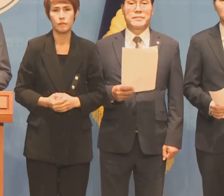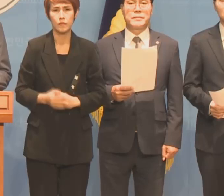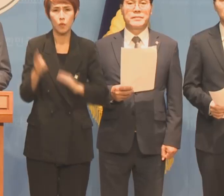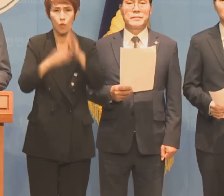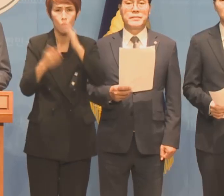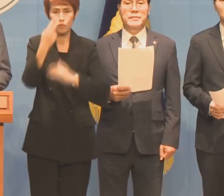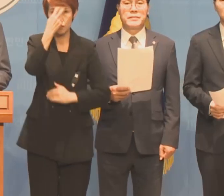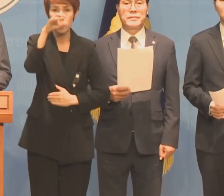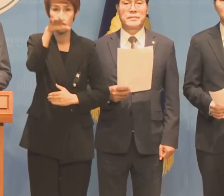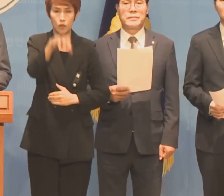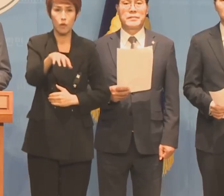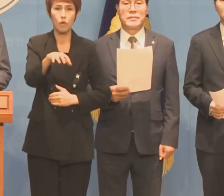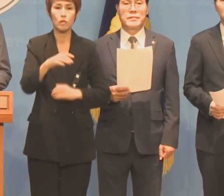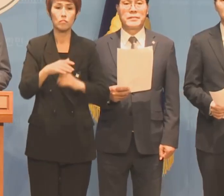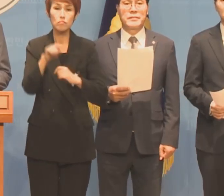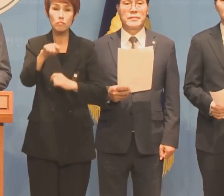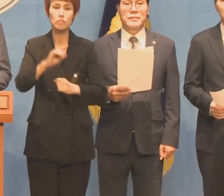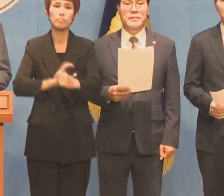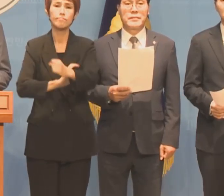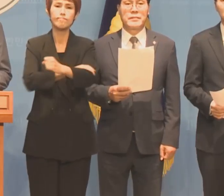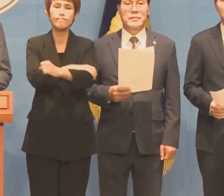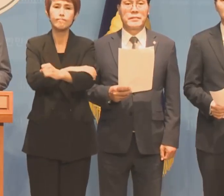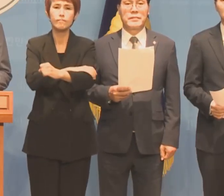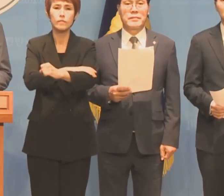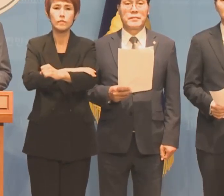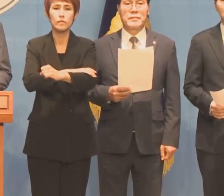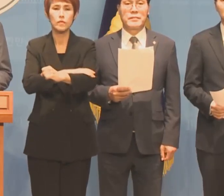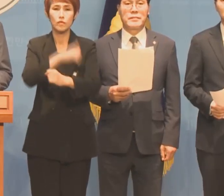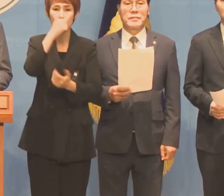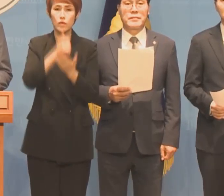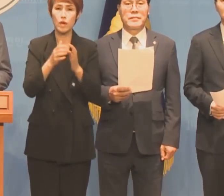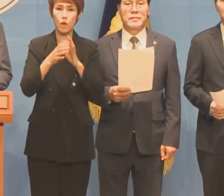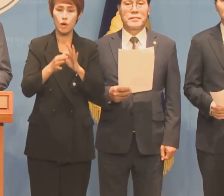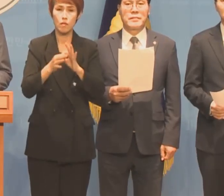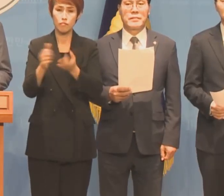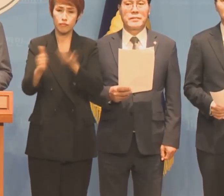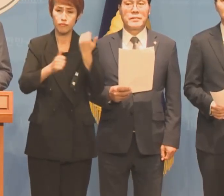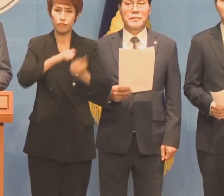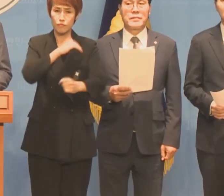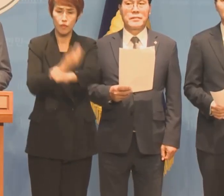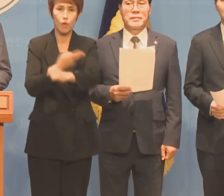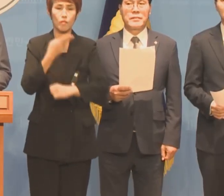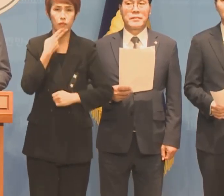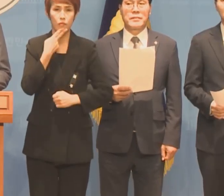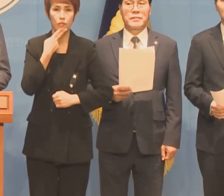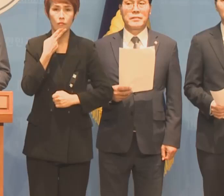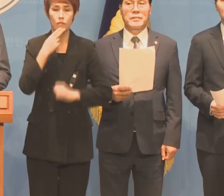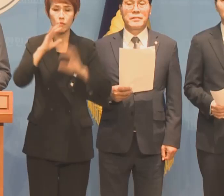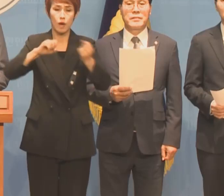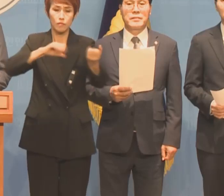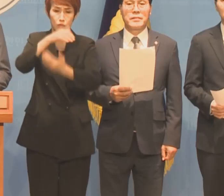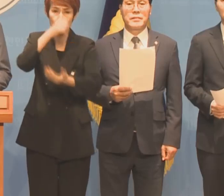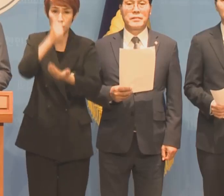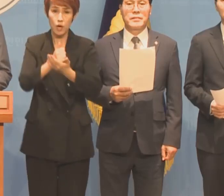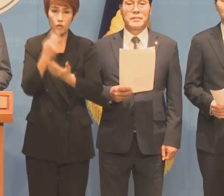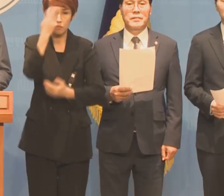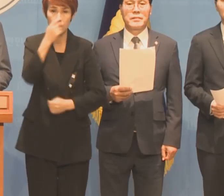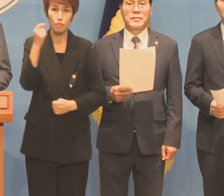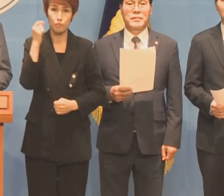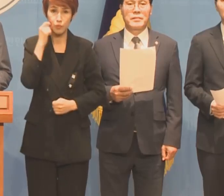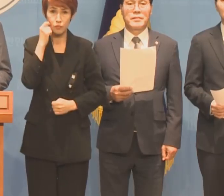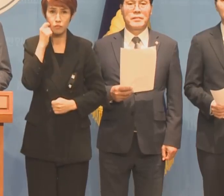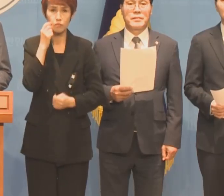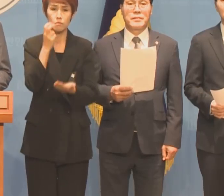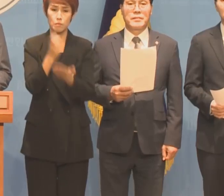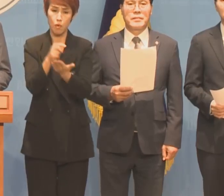공수처가 직권남용죄에 대한 소추 권한이 없는 상태에서 관련 사건으로 내란죄를 수사할 수 없다는 것은